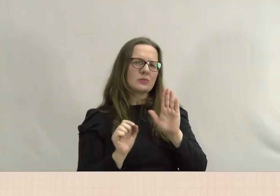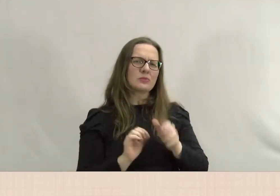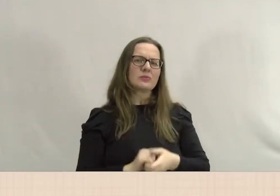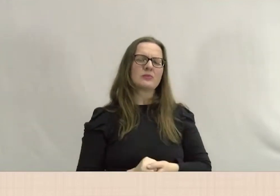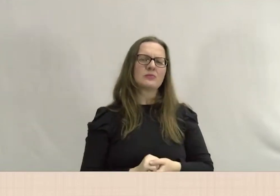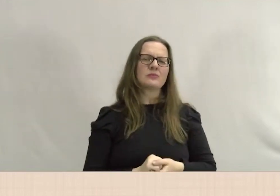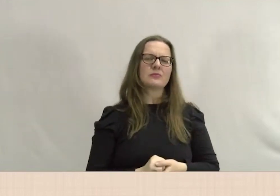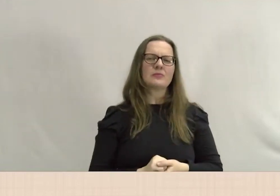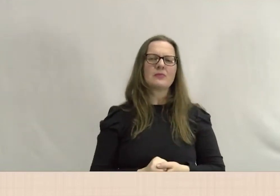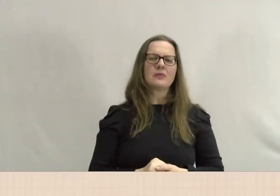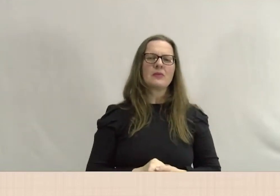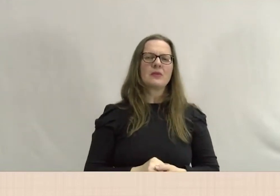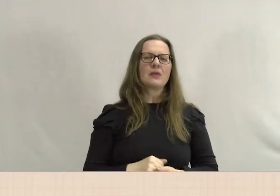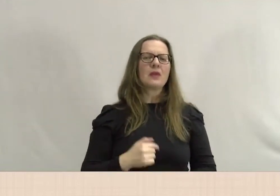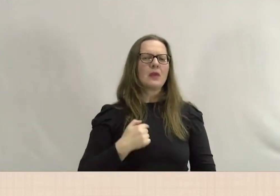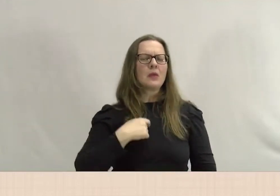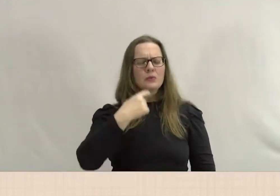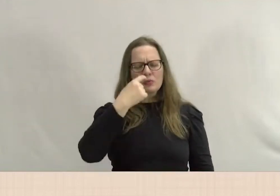Eu sou,